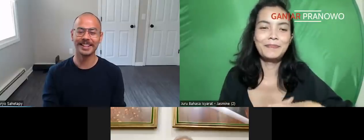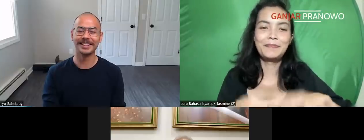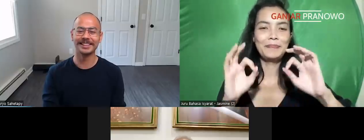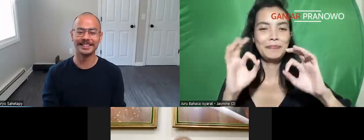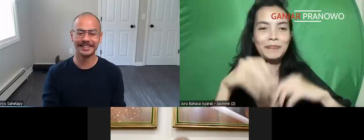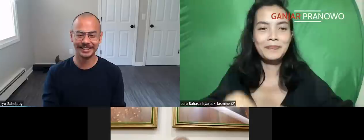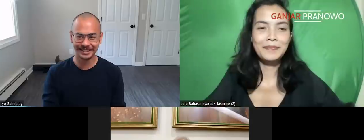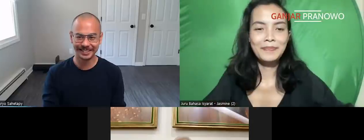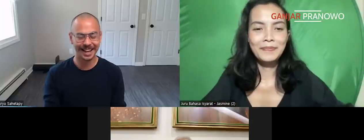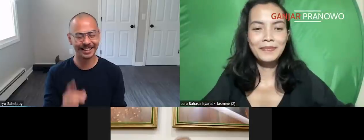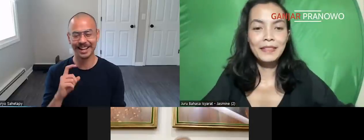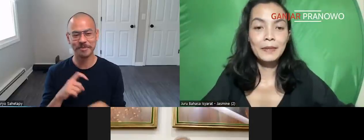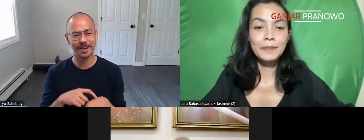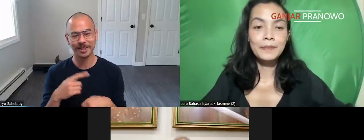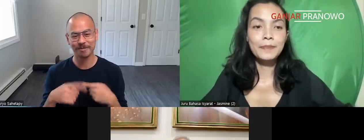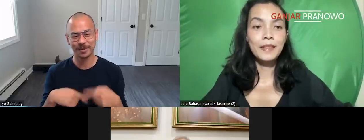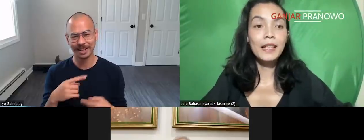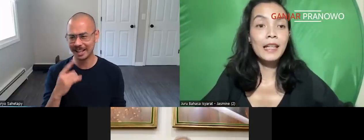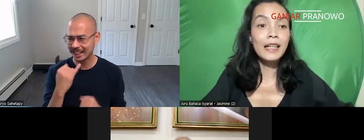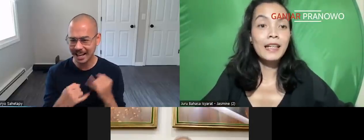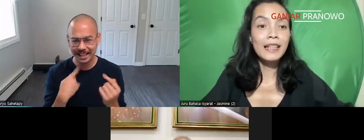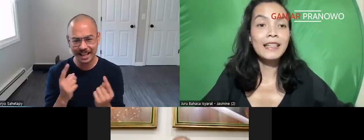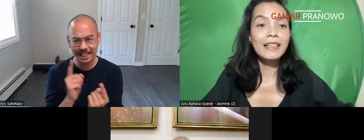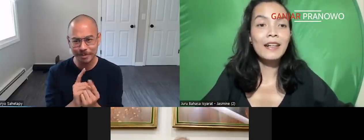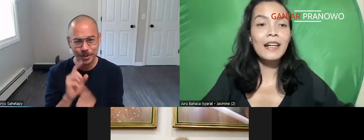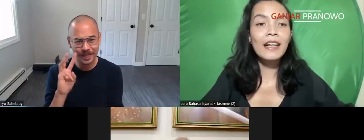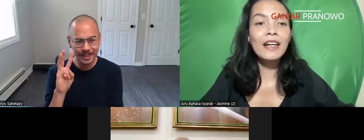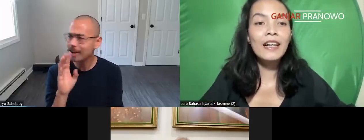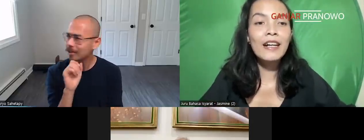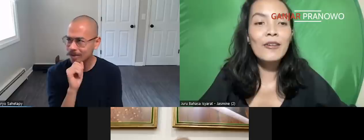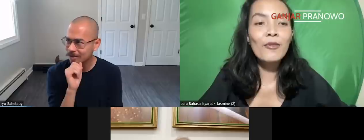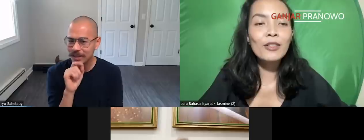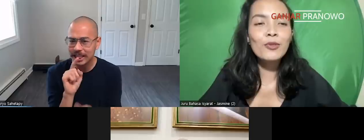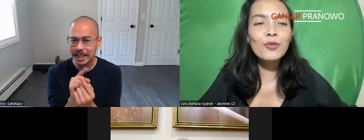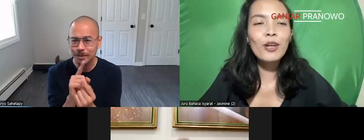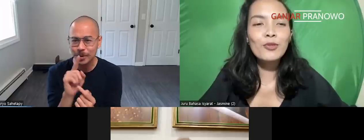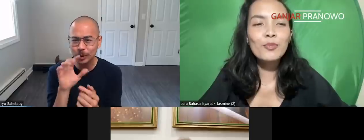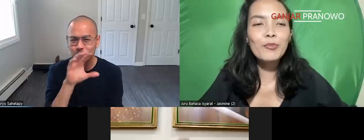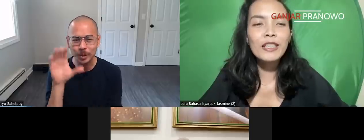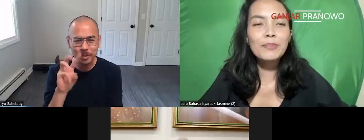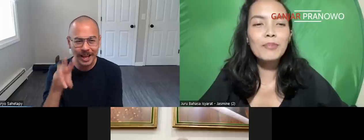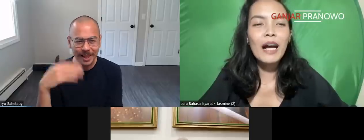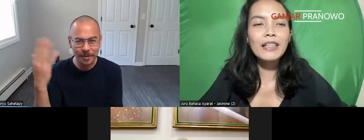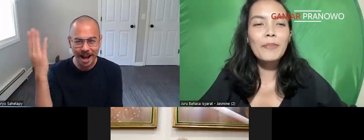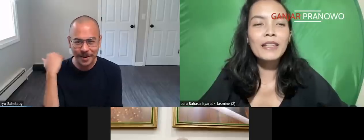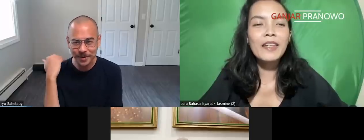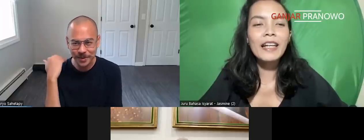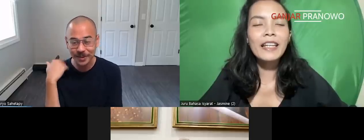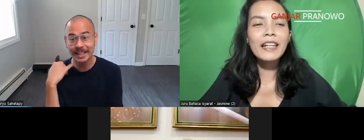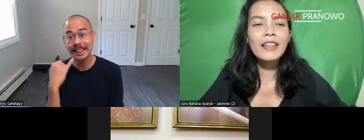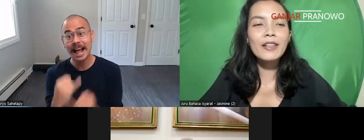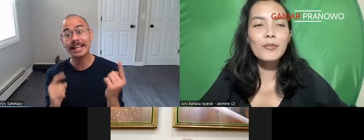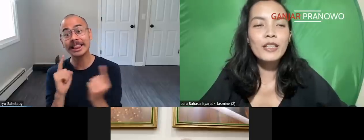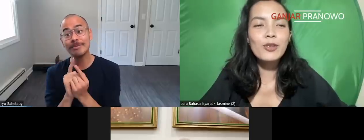Surya Iya Surya Apa kegiatannya sekarang Waktu waktu berputar cepat banget ya Pak